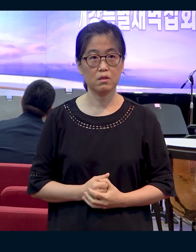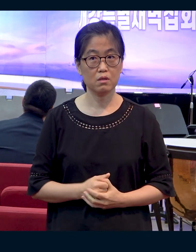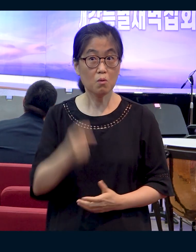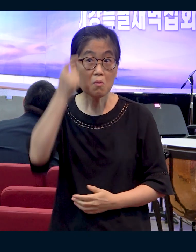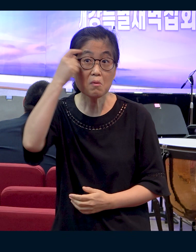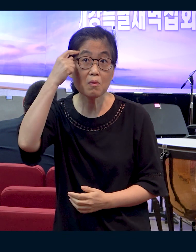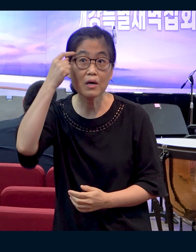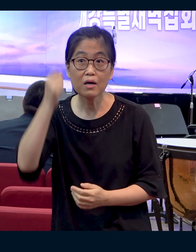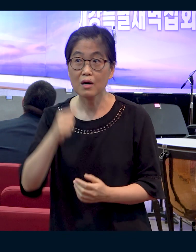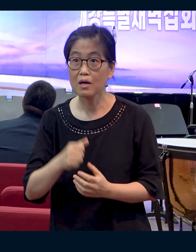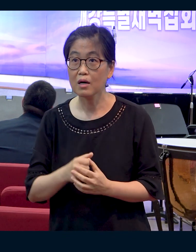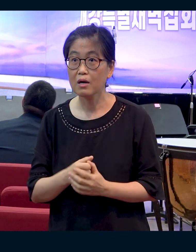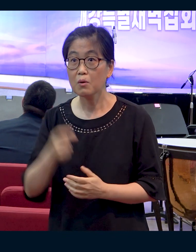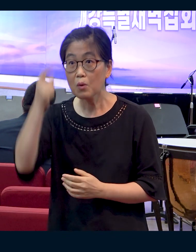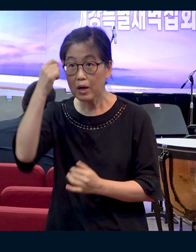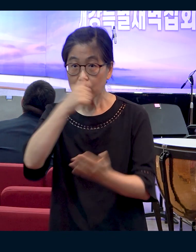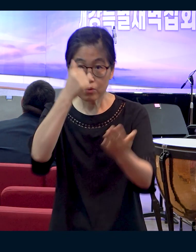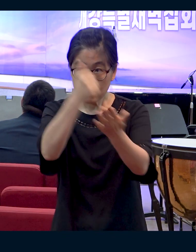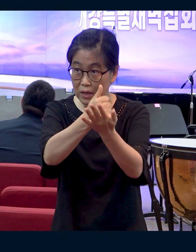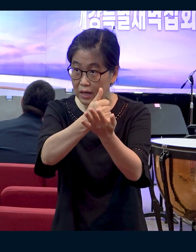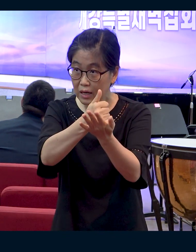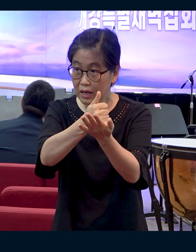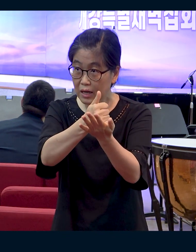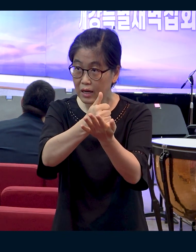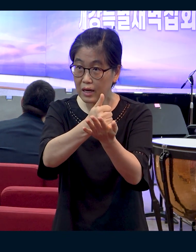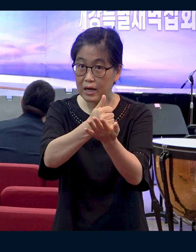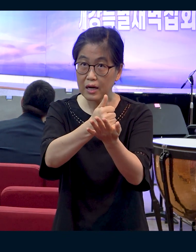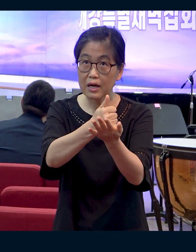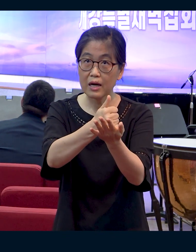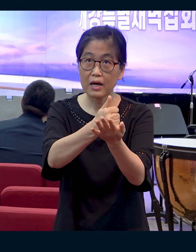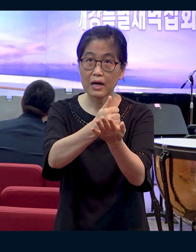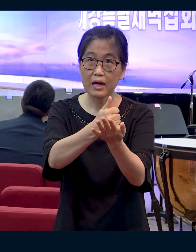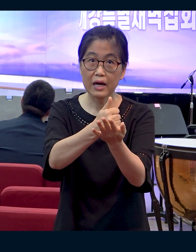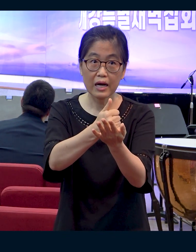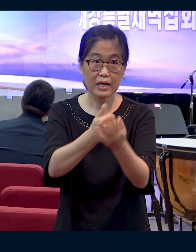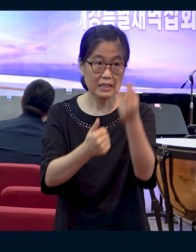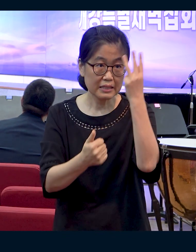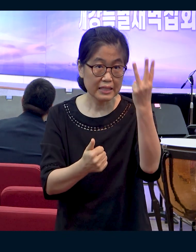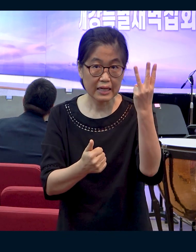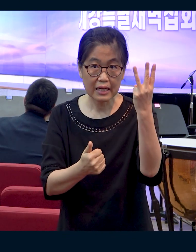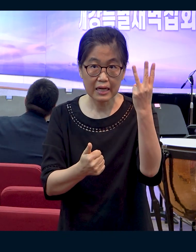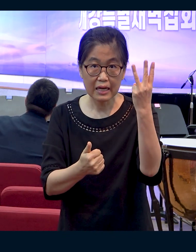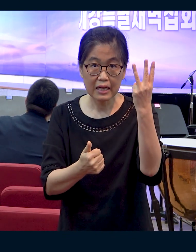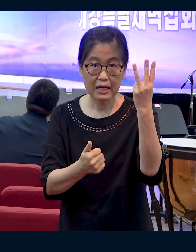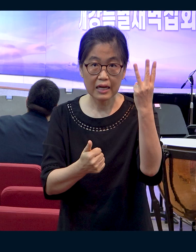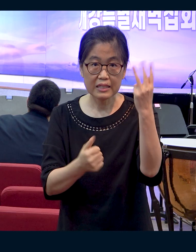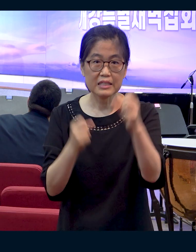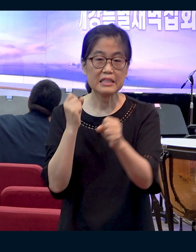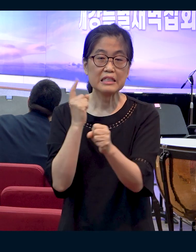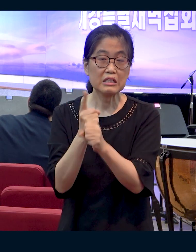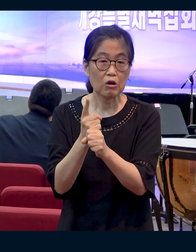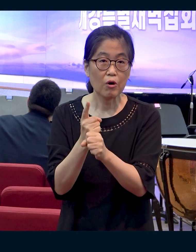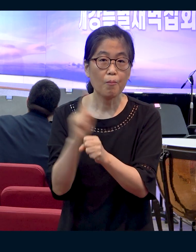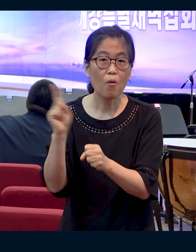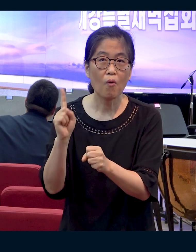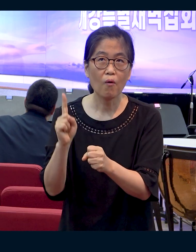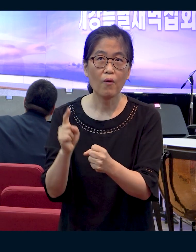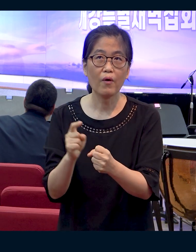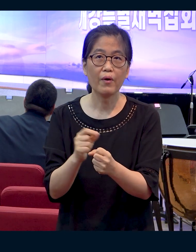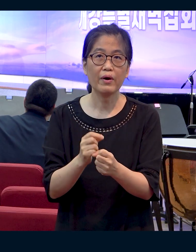왜냐하면요, 제가 늘 말씀드리지만 죄의 그 3요소, 죄의 세 가지 특성이 바로